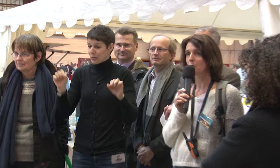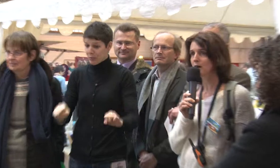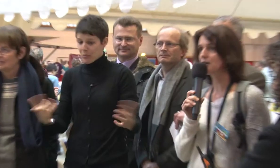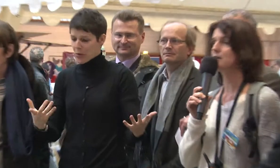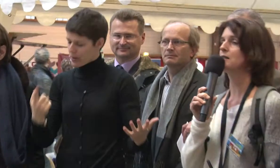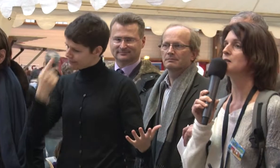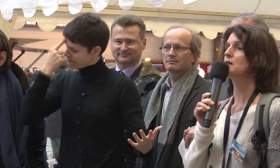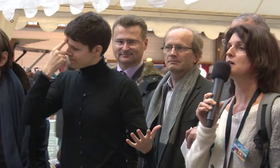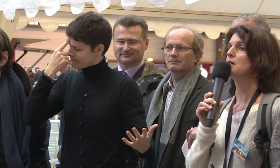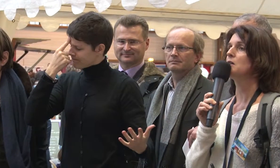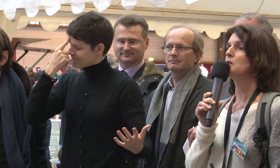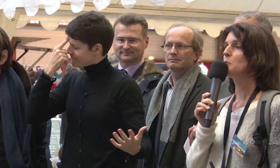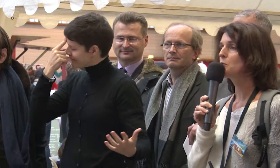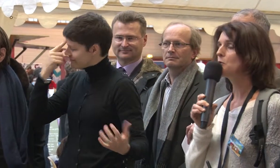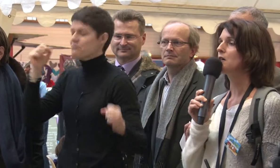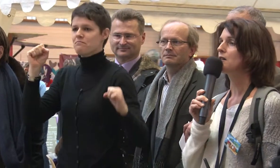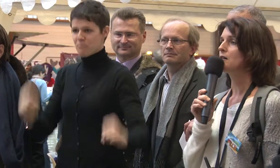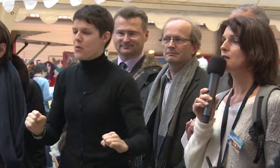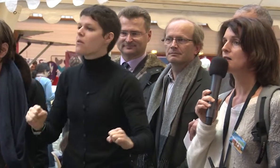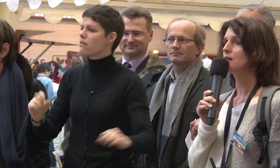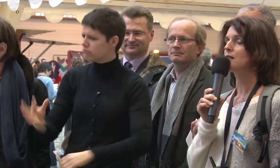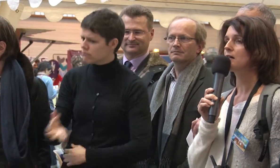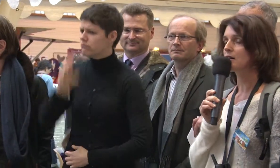et d'y croire pour